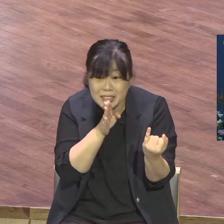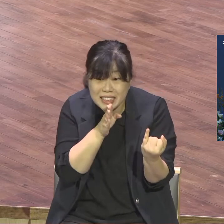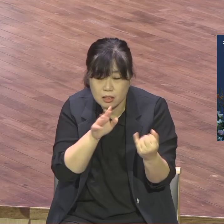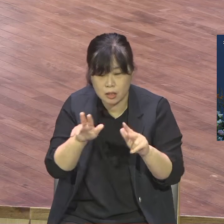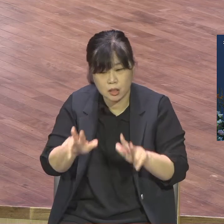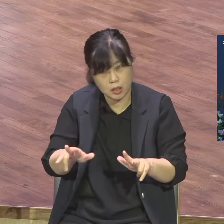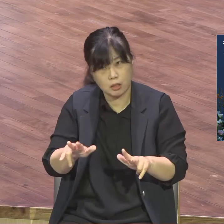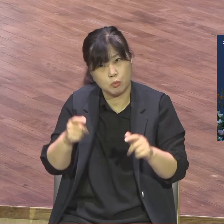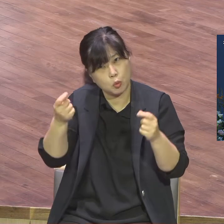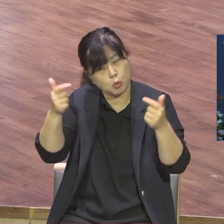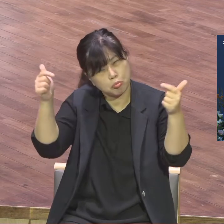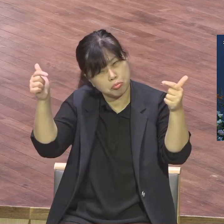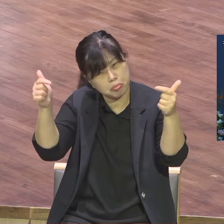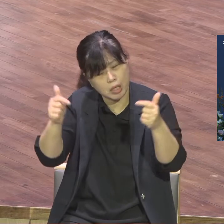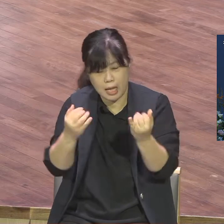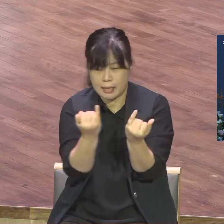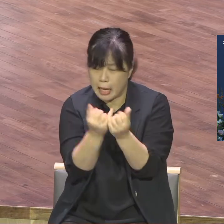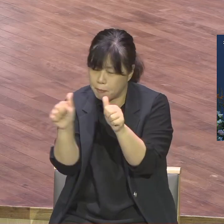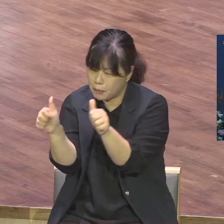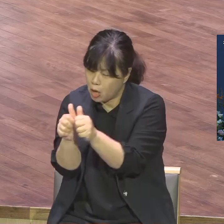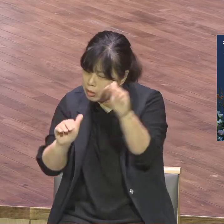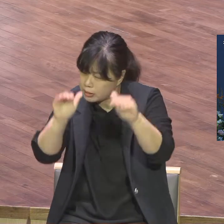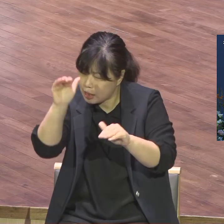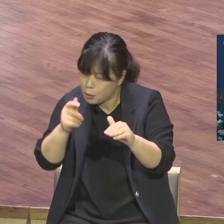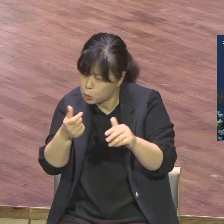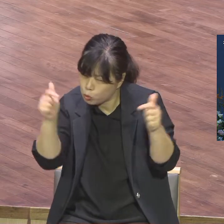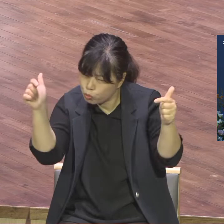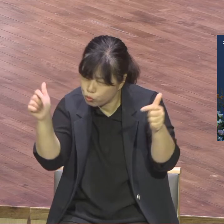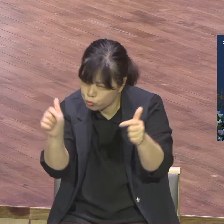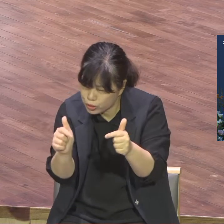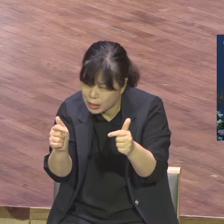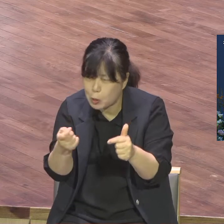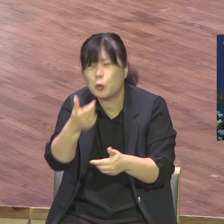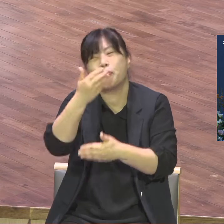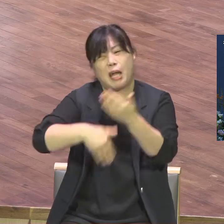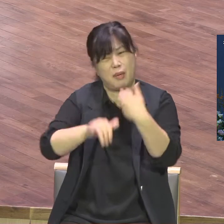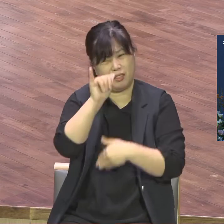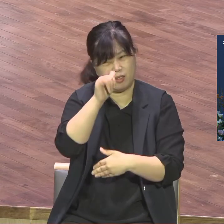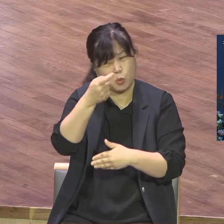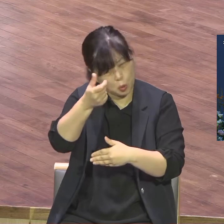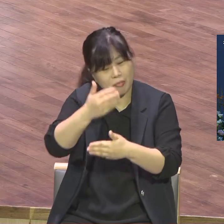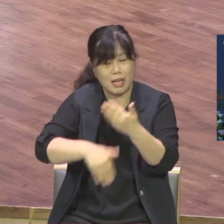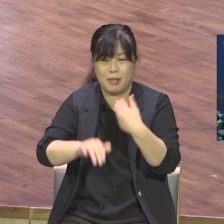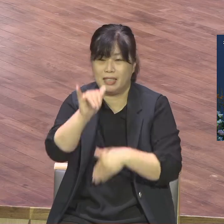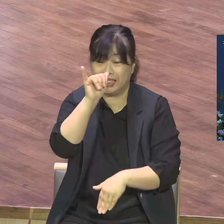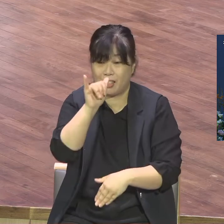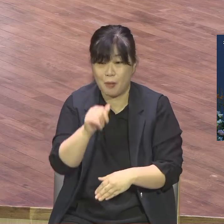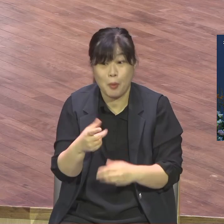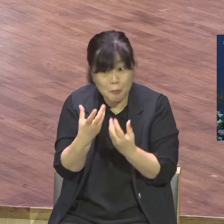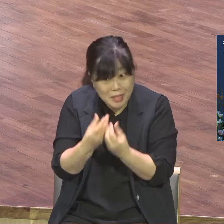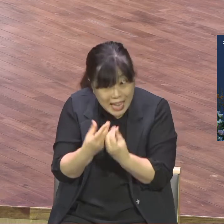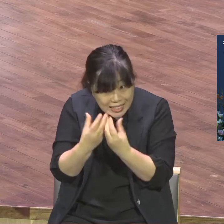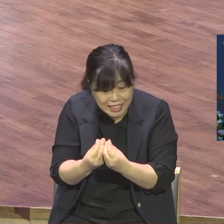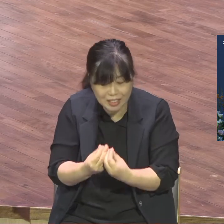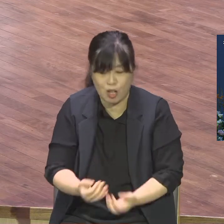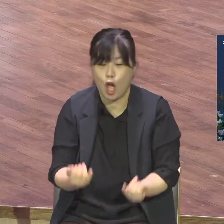남아있어요. 엄청나게 있습니다. 대표적인 것이 뭐냐? 여성 차별, 여성 목사